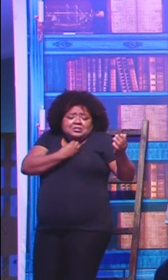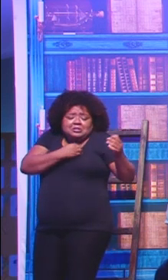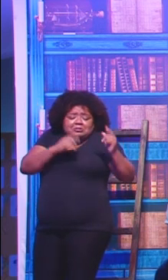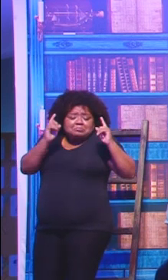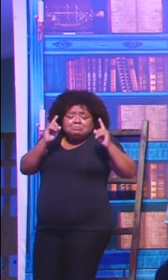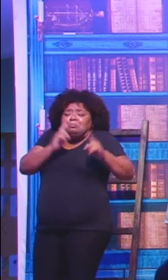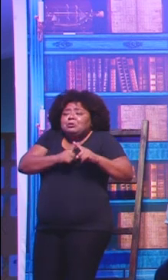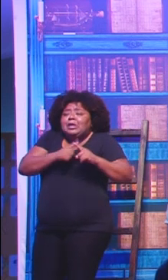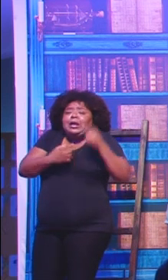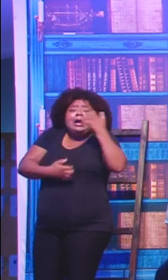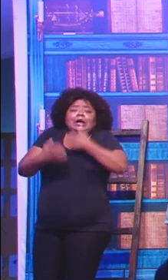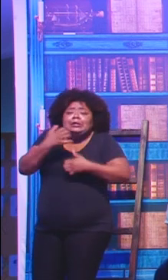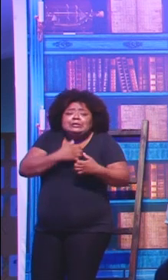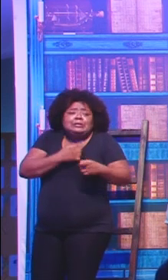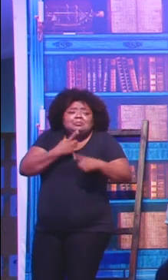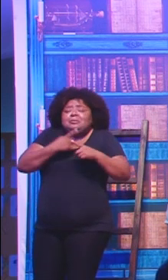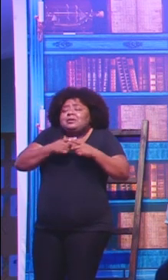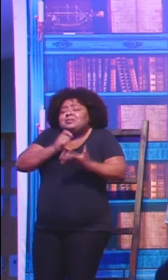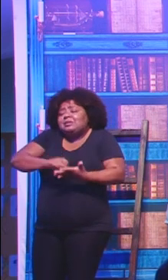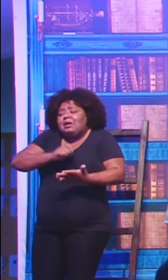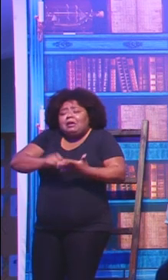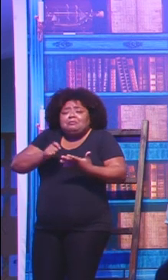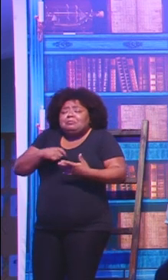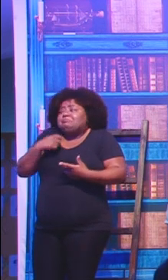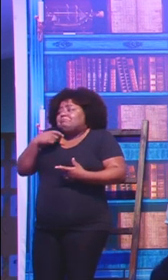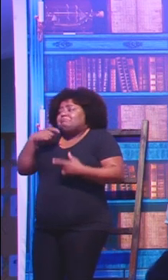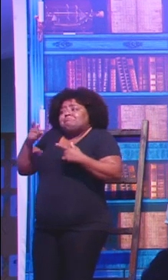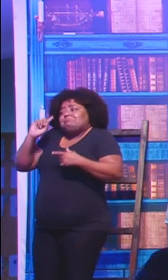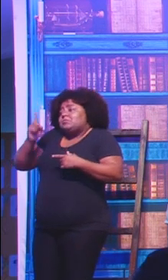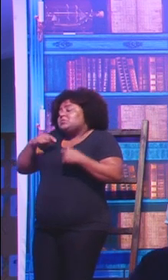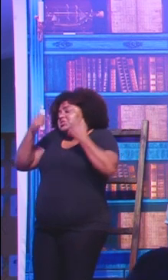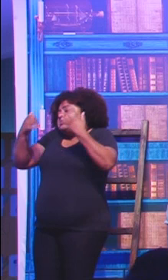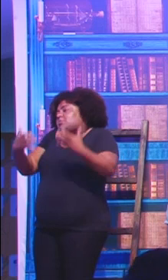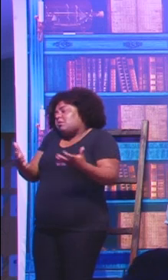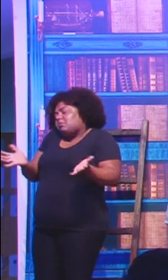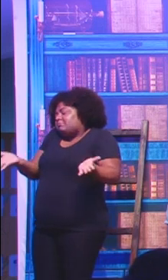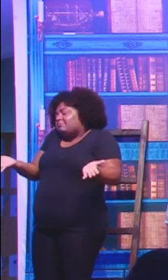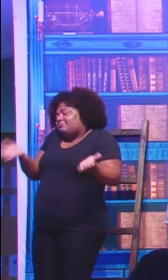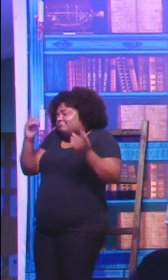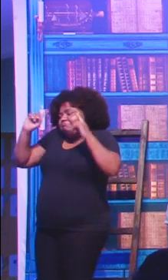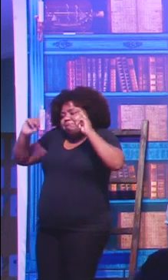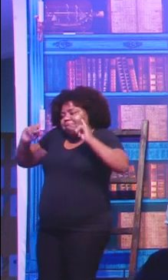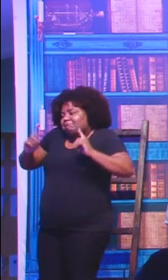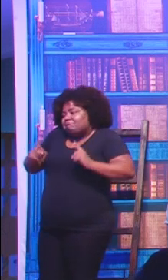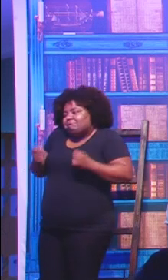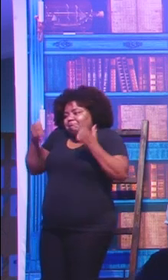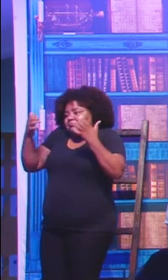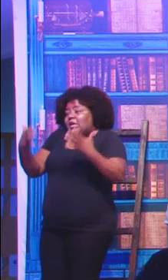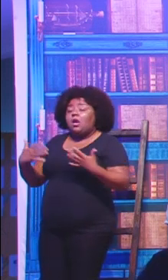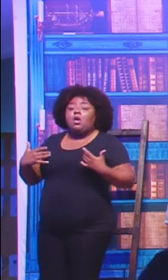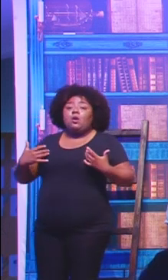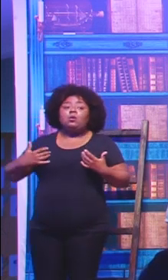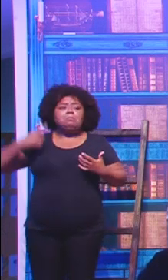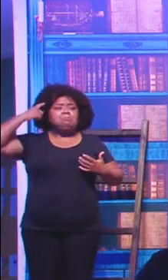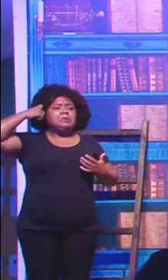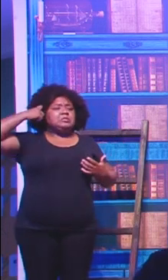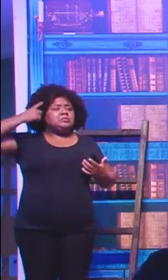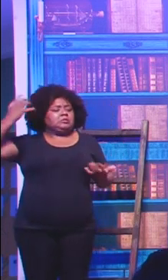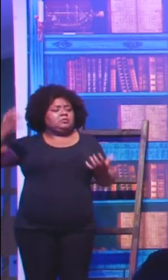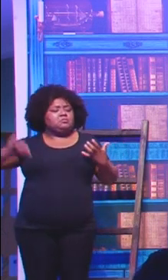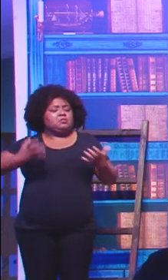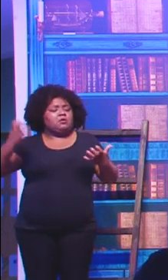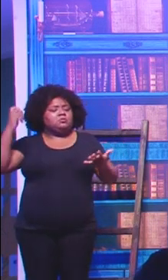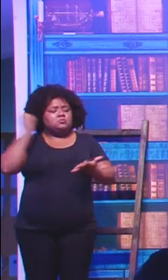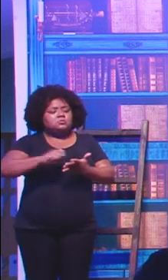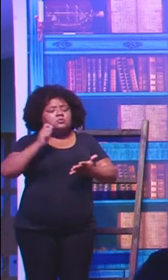que canta, por que escreve, né? A gente não sabe explicar. Eu não queria ser escritor, né?